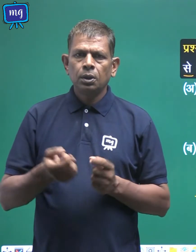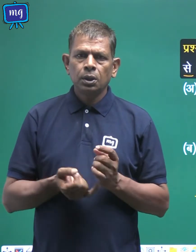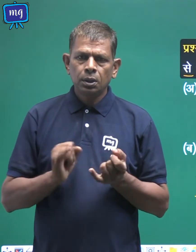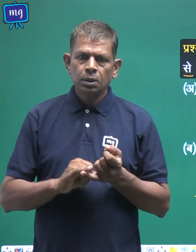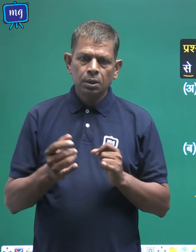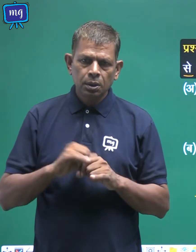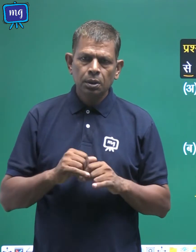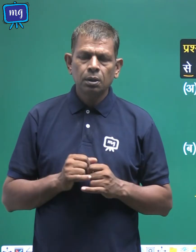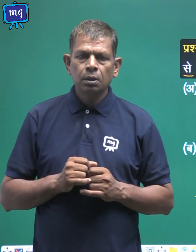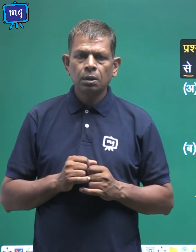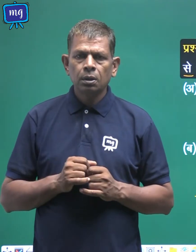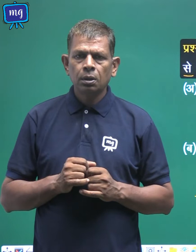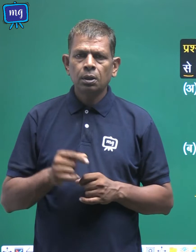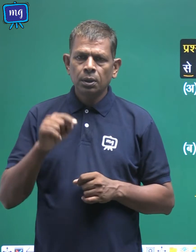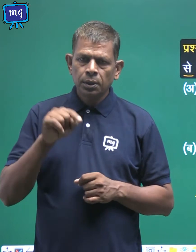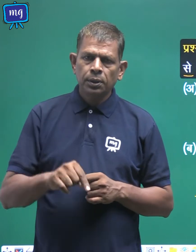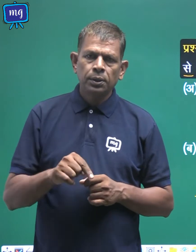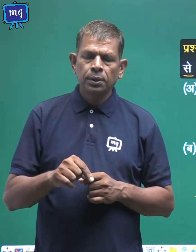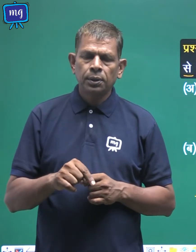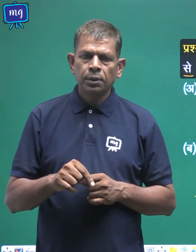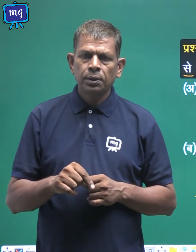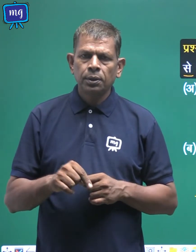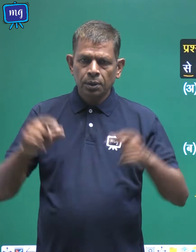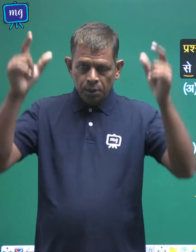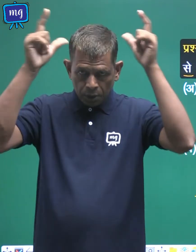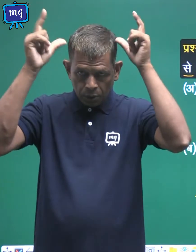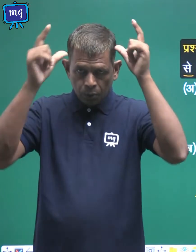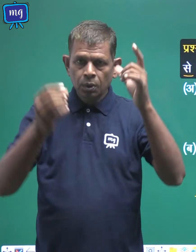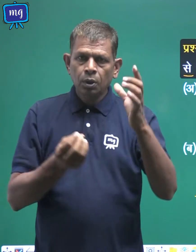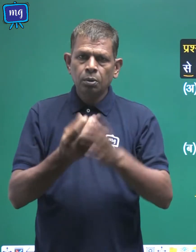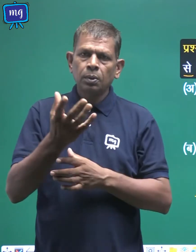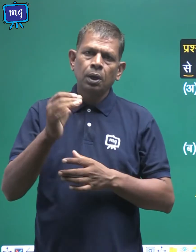इसलिए यह जंतु उत्पाद है।